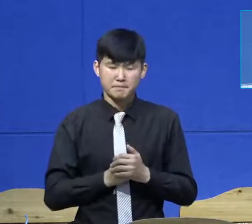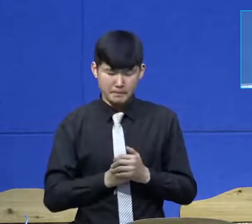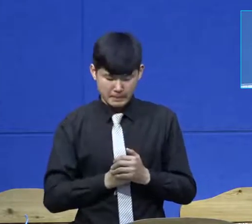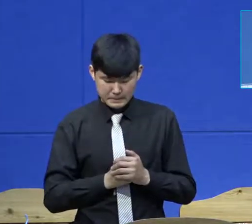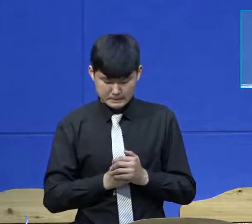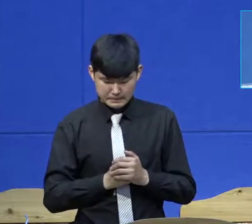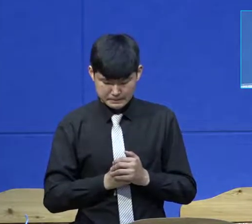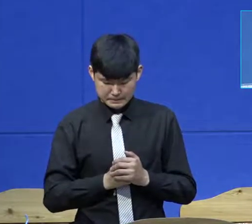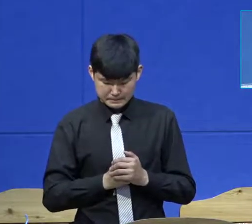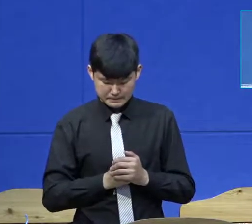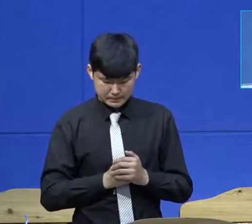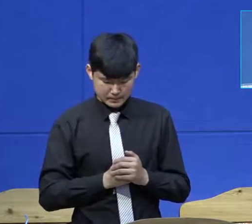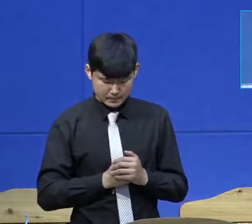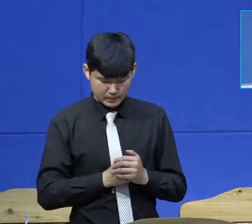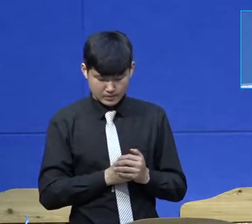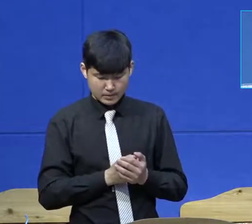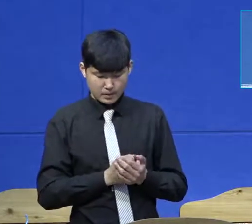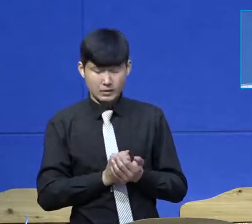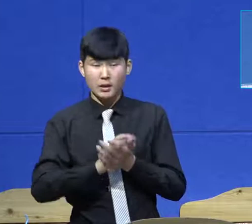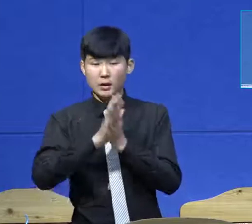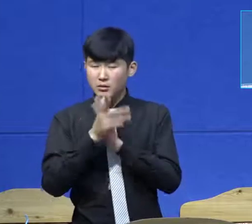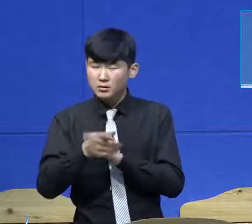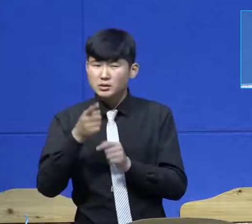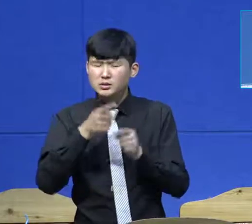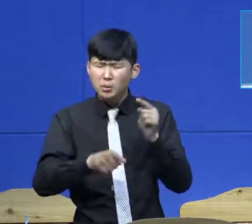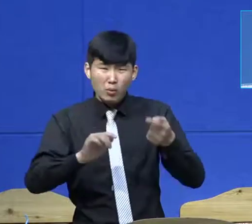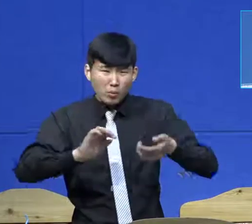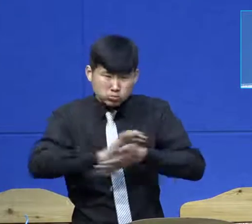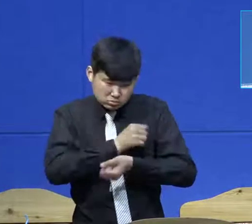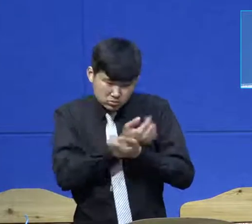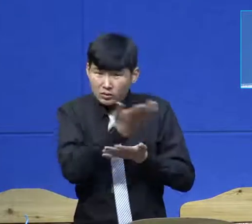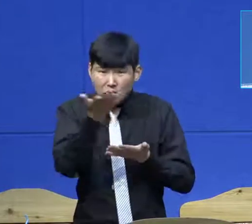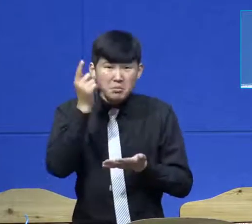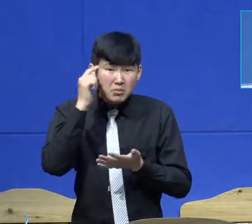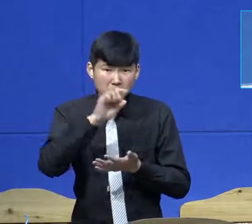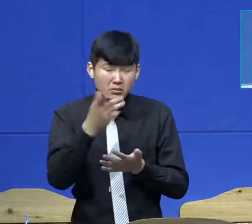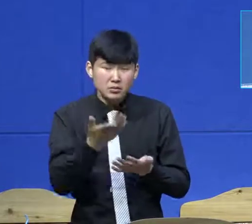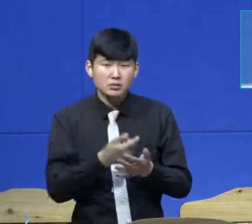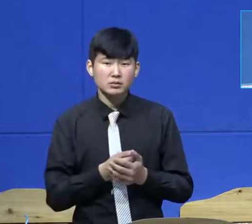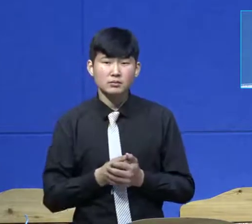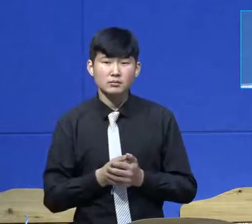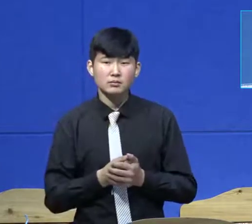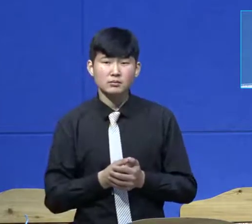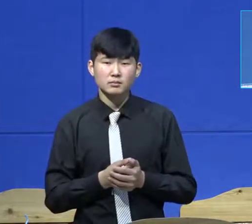За. Гэхдээ энэ ямар хурдан тарж байгааг таах мэдэж байгаа үст дээ.